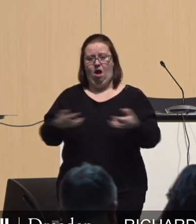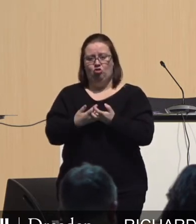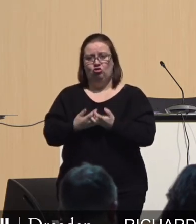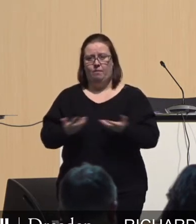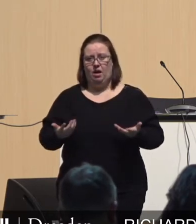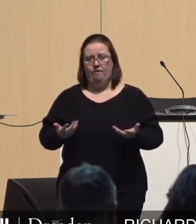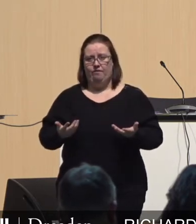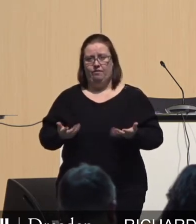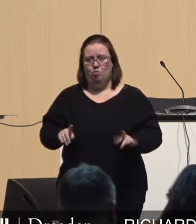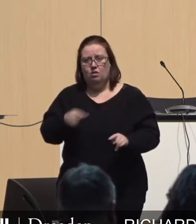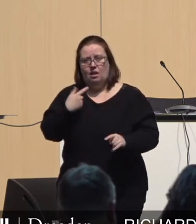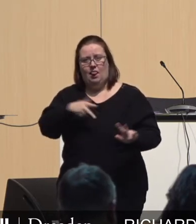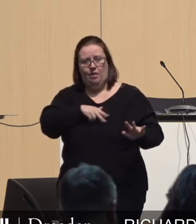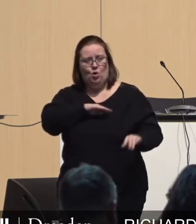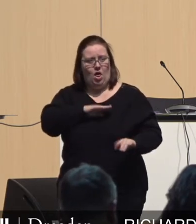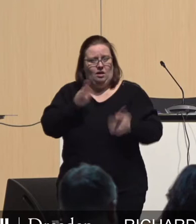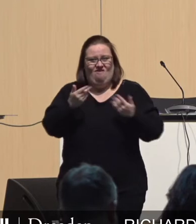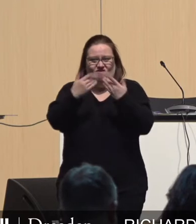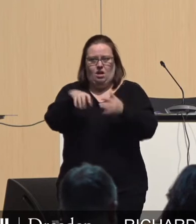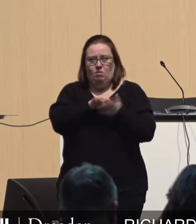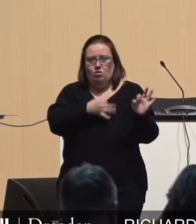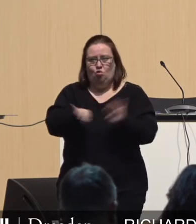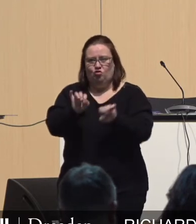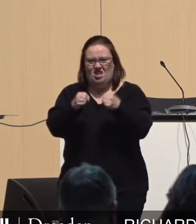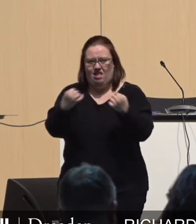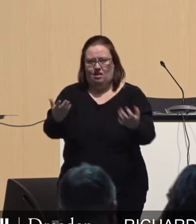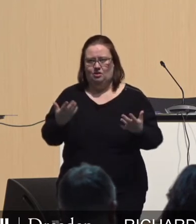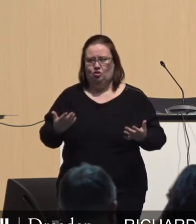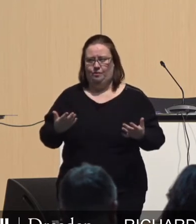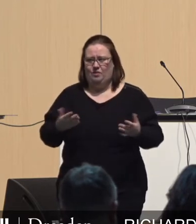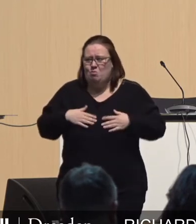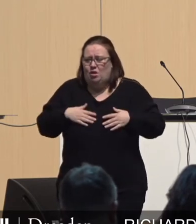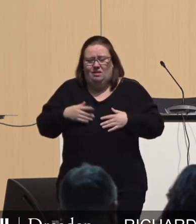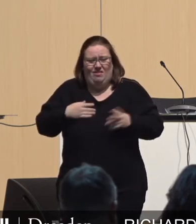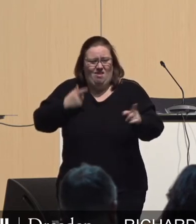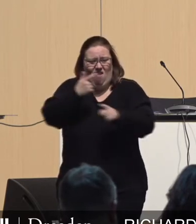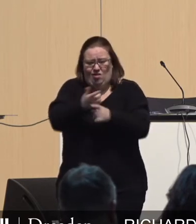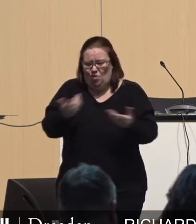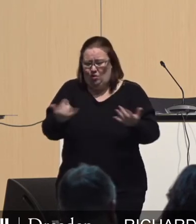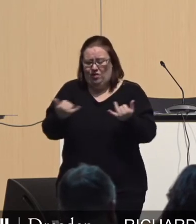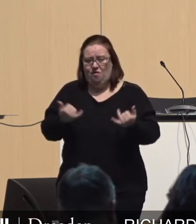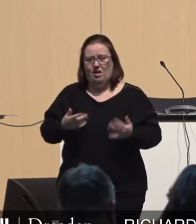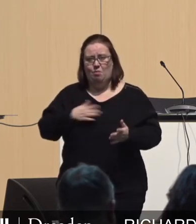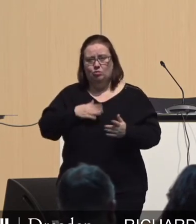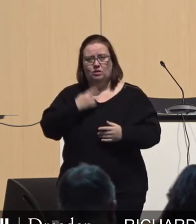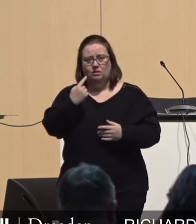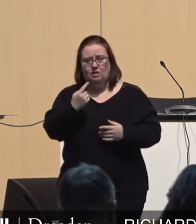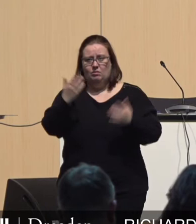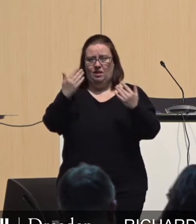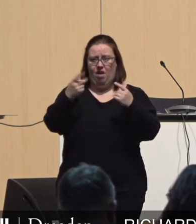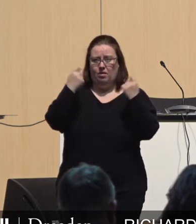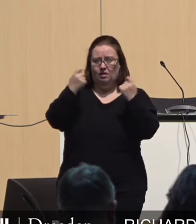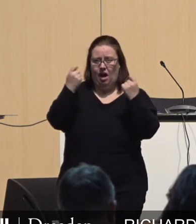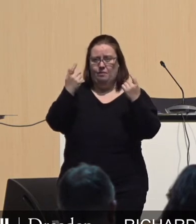sagen, liebe Kolleginnen und Kollegen, wir können die Weihnachtsmärkte nicht stattfinden lassen. Ich finde es unverantwortlich, dass Sie als